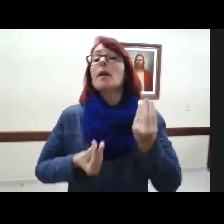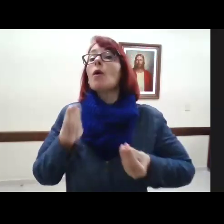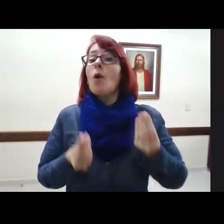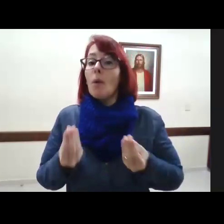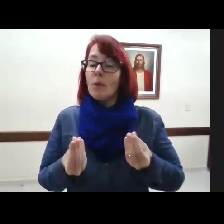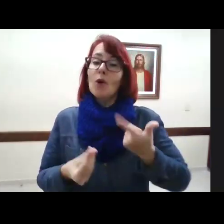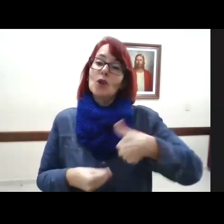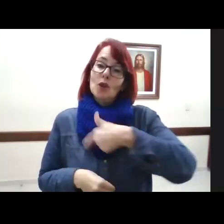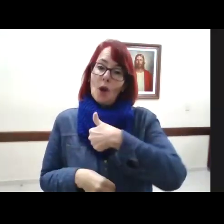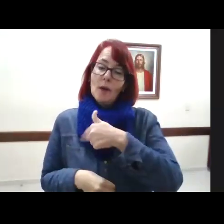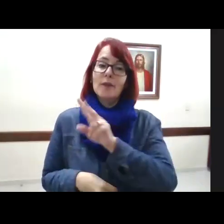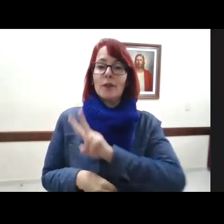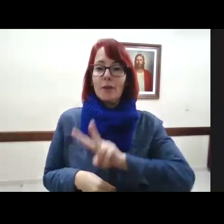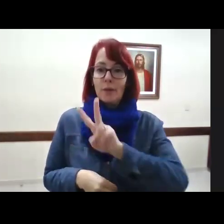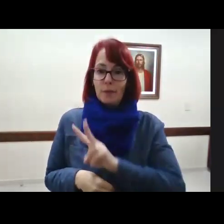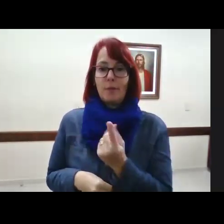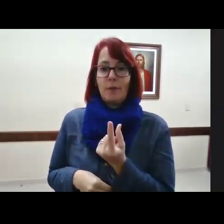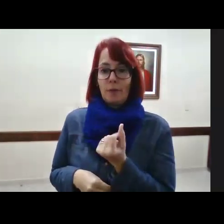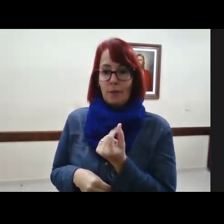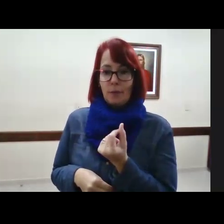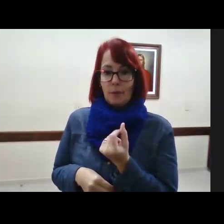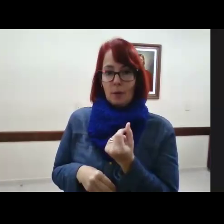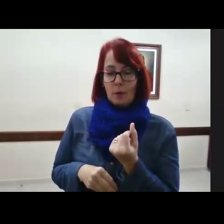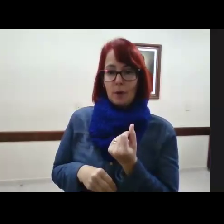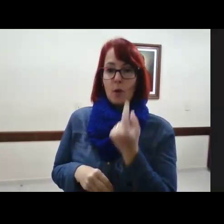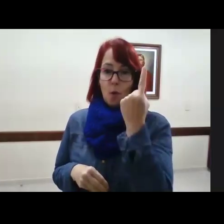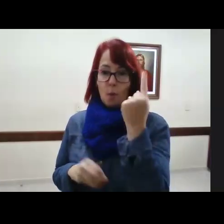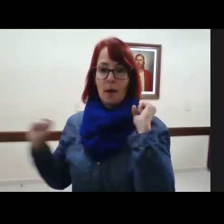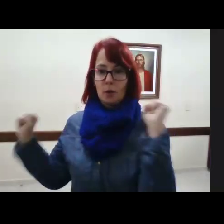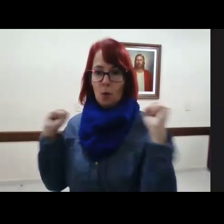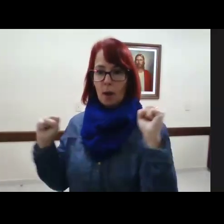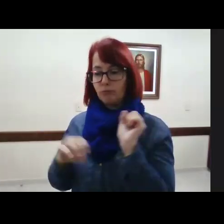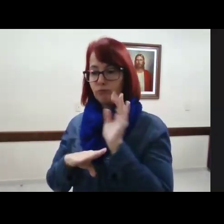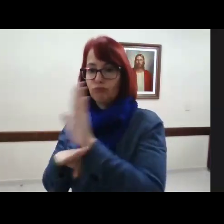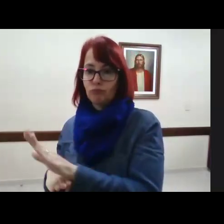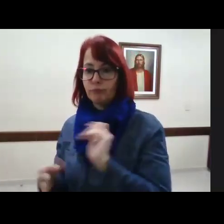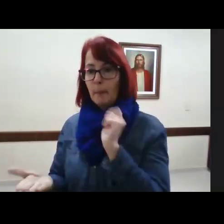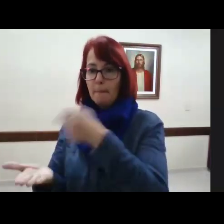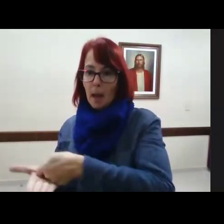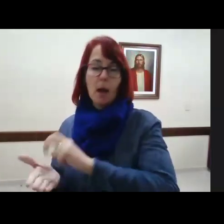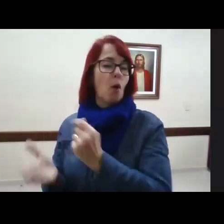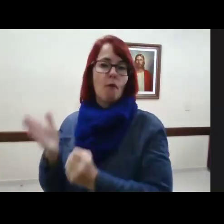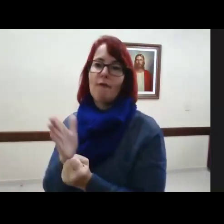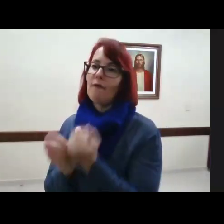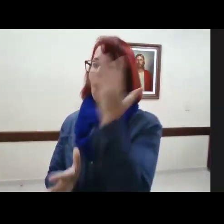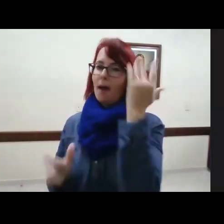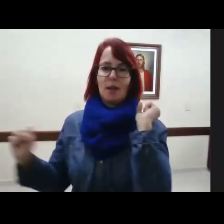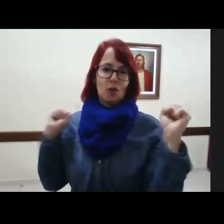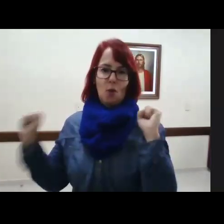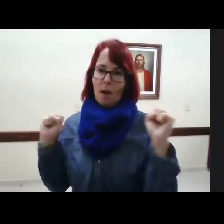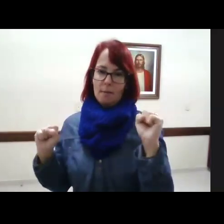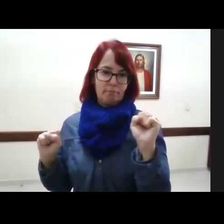a doação no valor de uma toalha, ou então você pode doar várias toalhas, né? Não precisa ser o